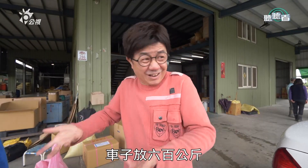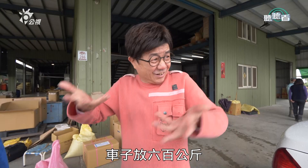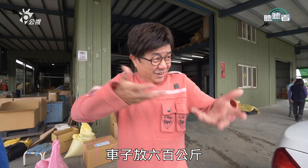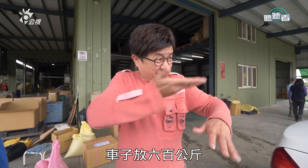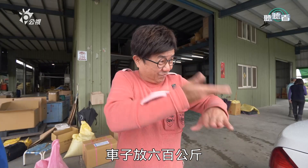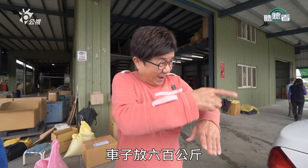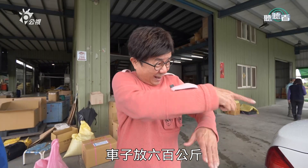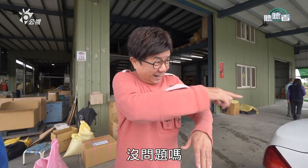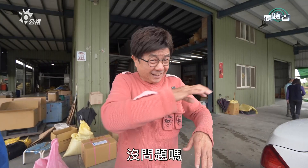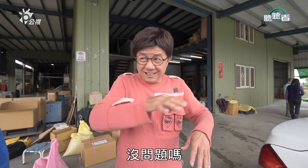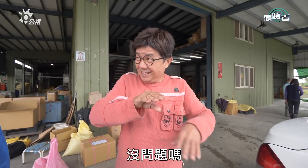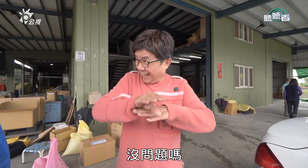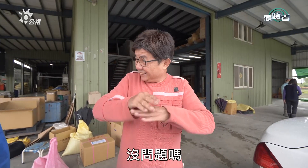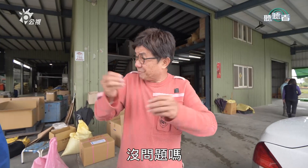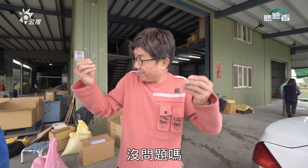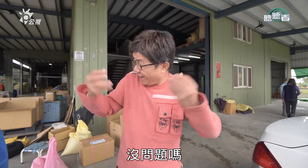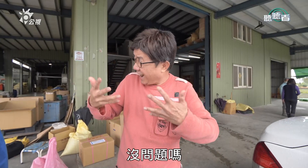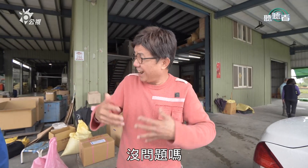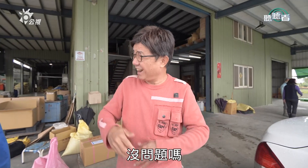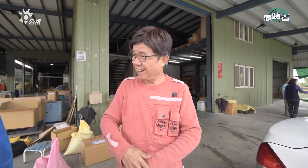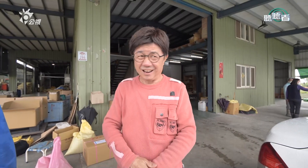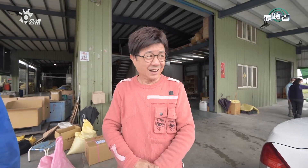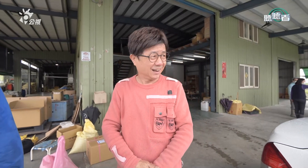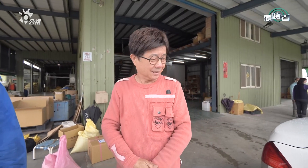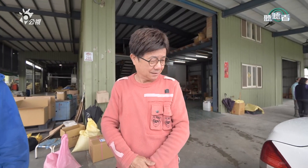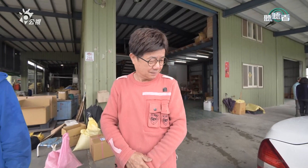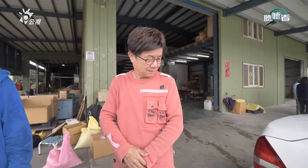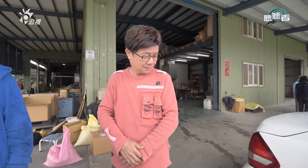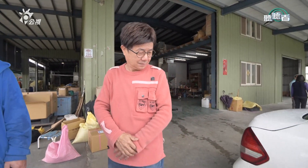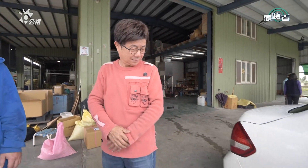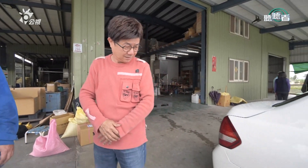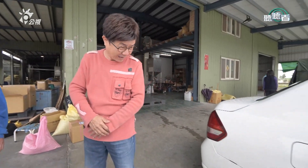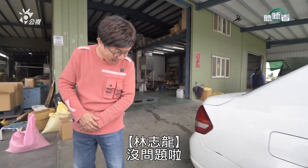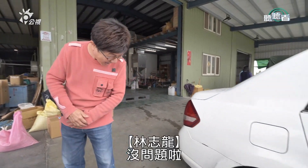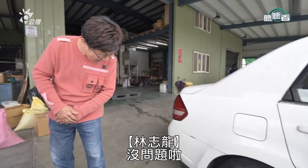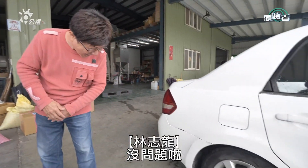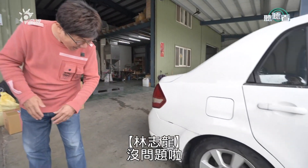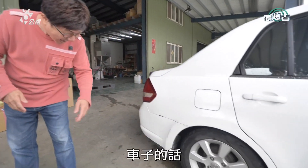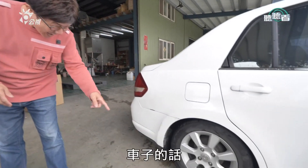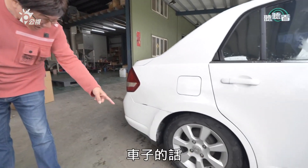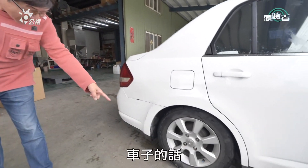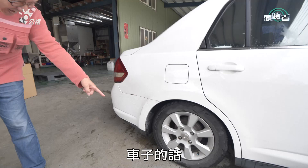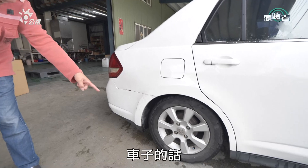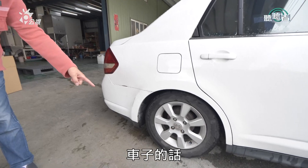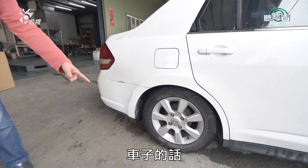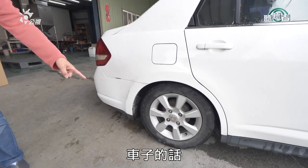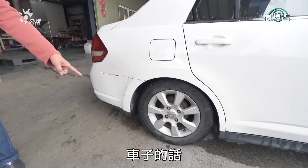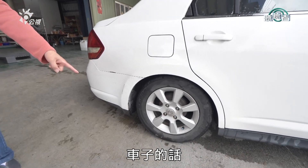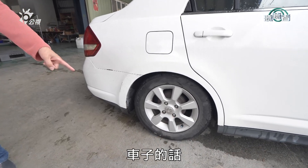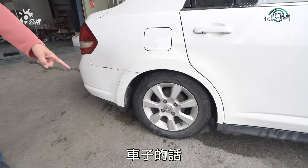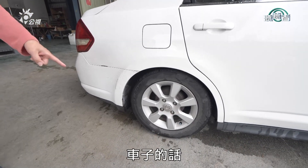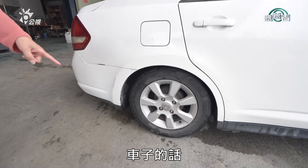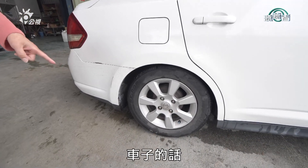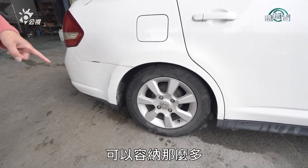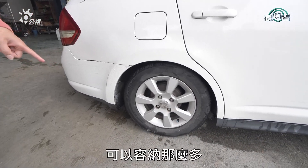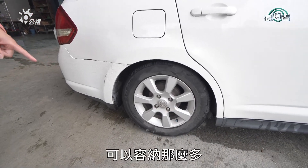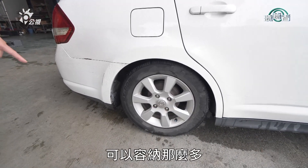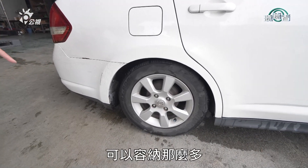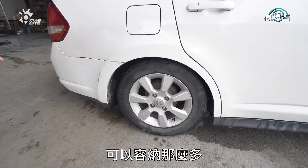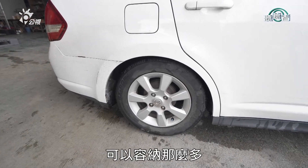600公斤，没问题吗？哈？ 哦，没问题啦，车子的话哈。可以容纳那